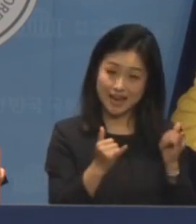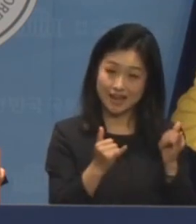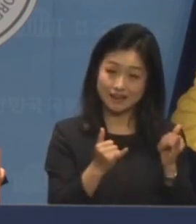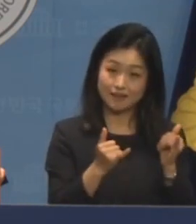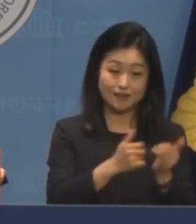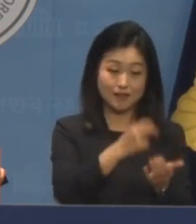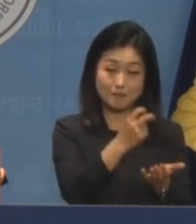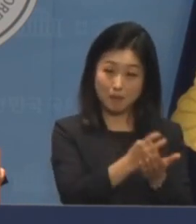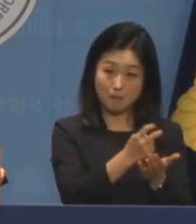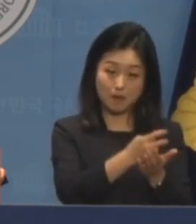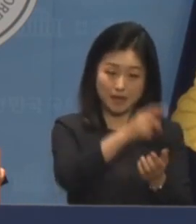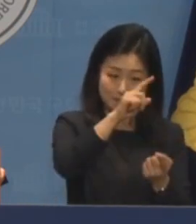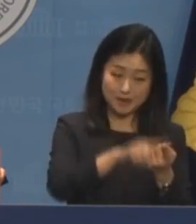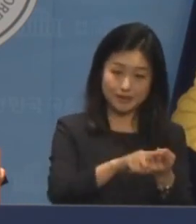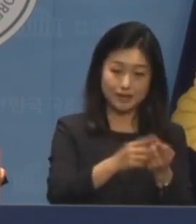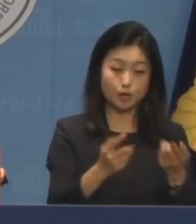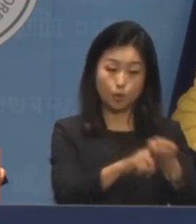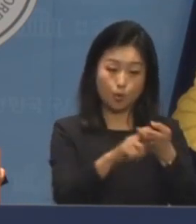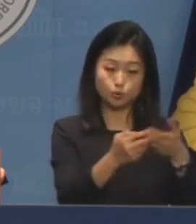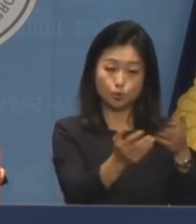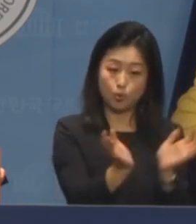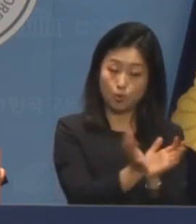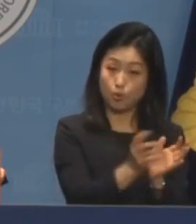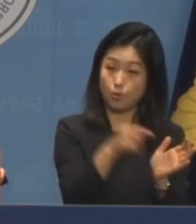합법적인 결사체인 언론노조에 대해서